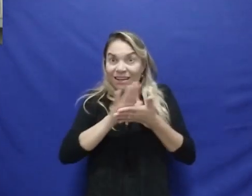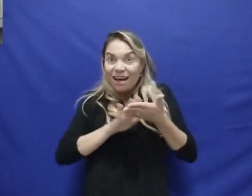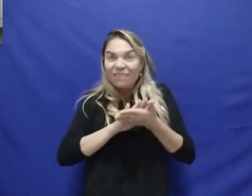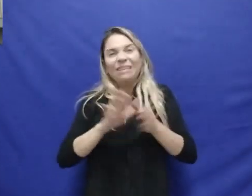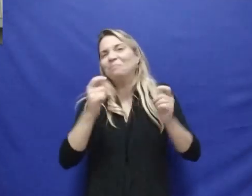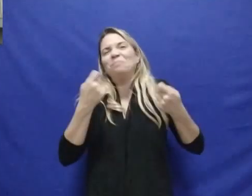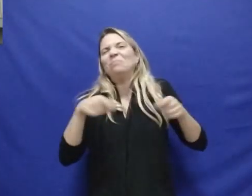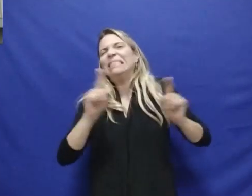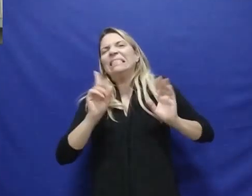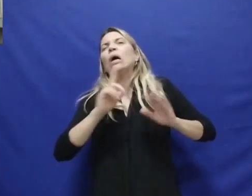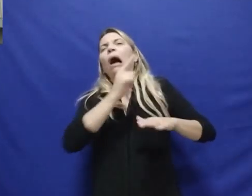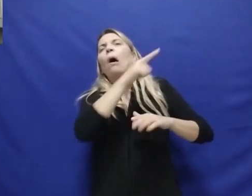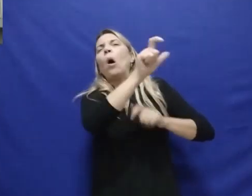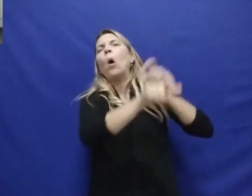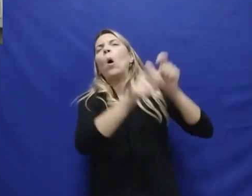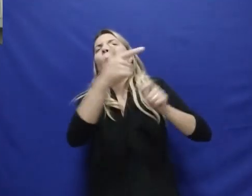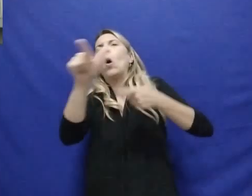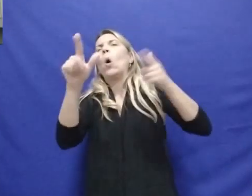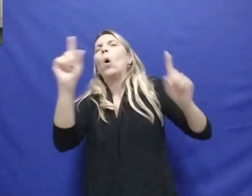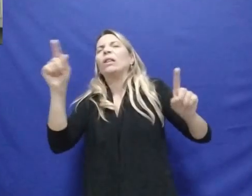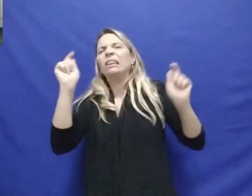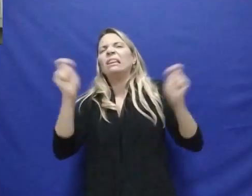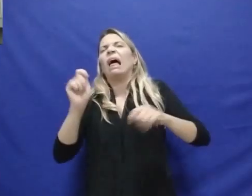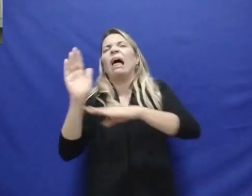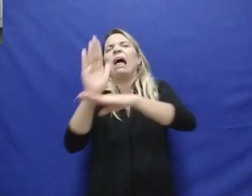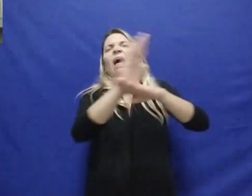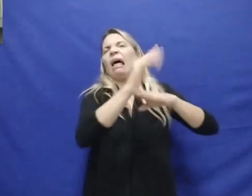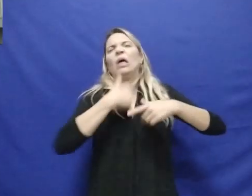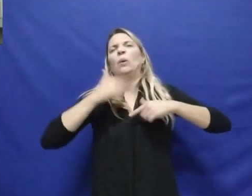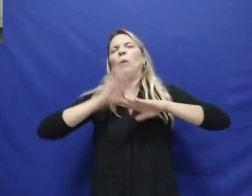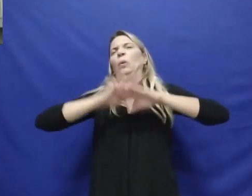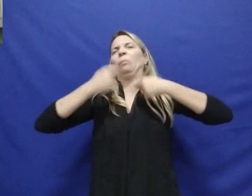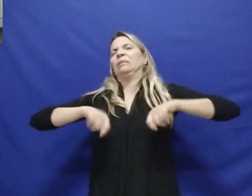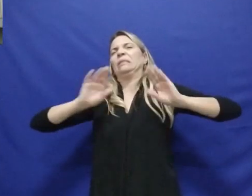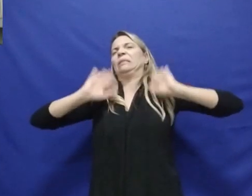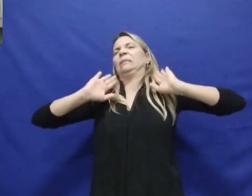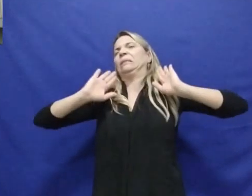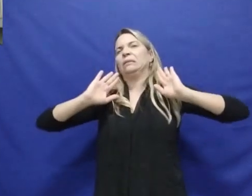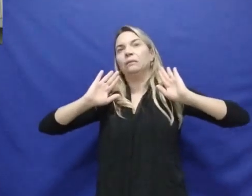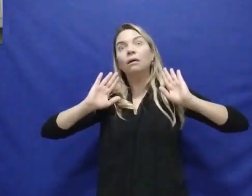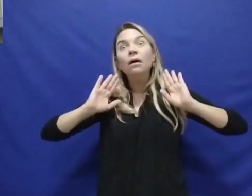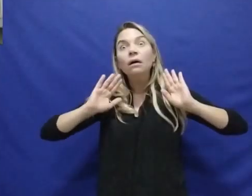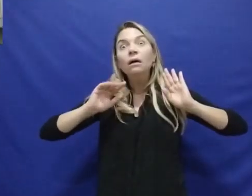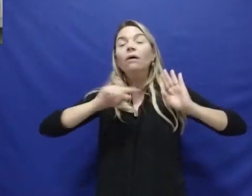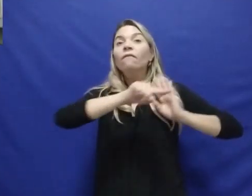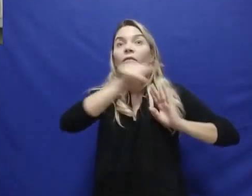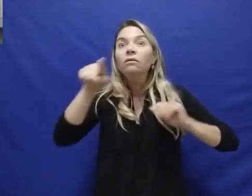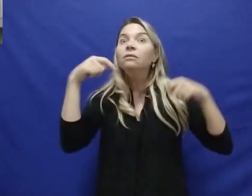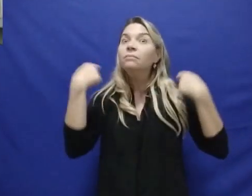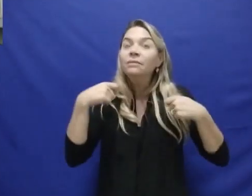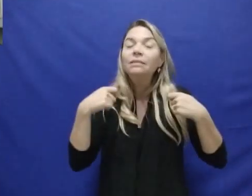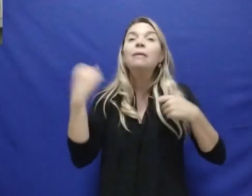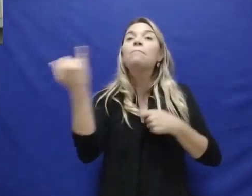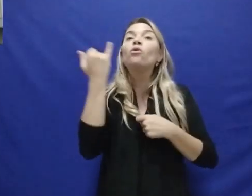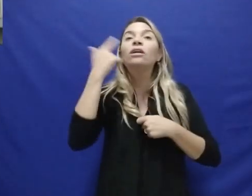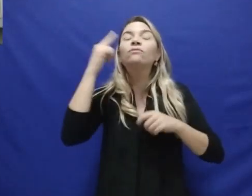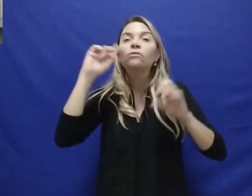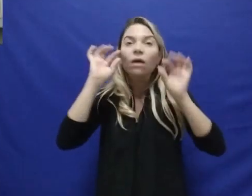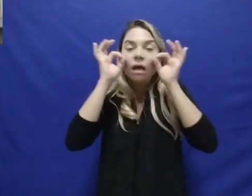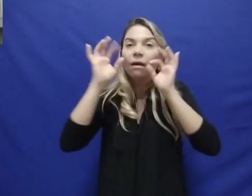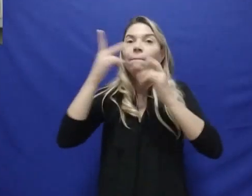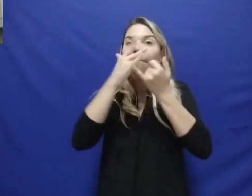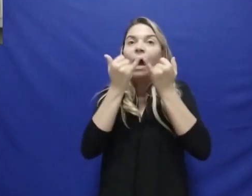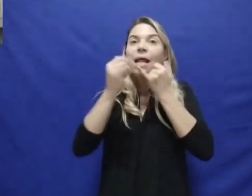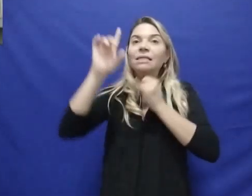A palavra do Senhor nos diz isso. A palavra do Senhor nos garante que nós somos como vasos na mão de